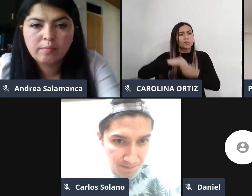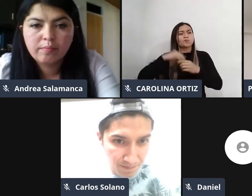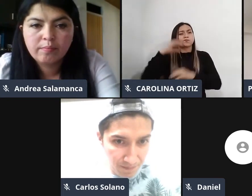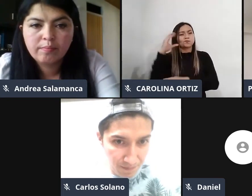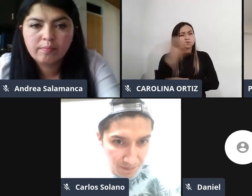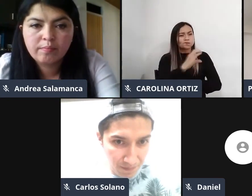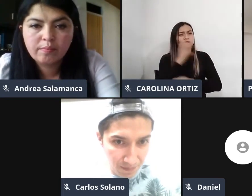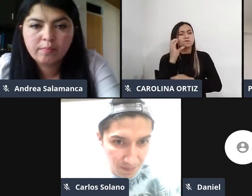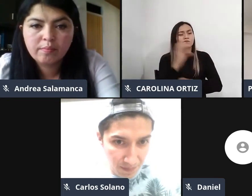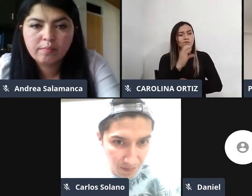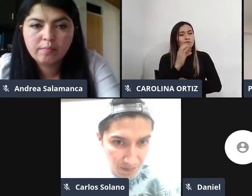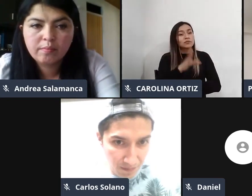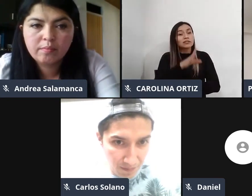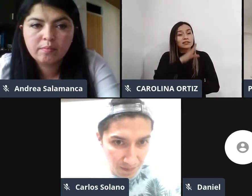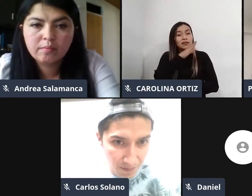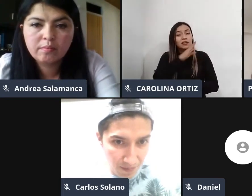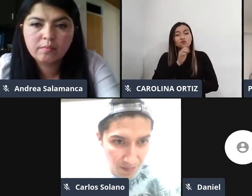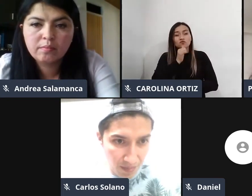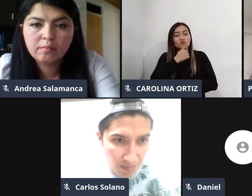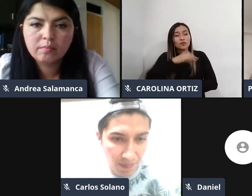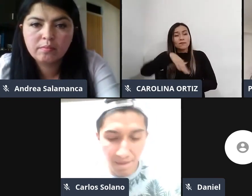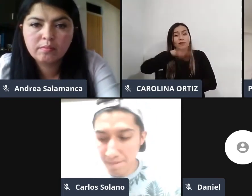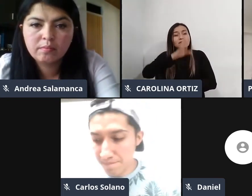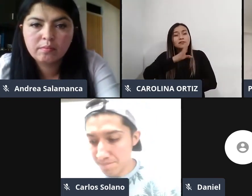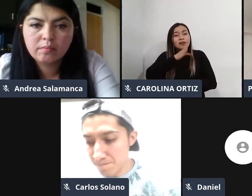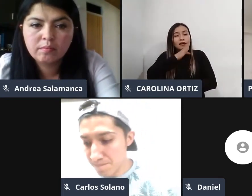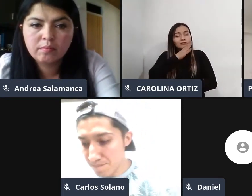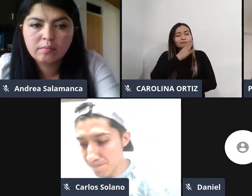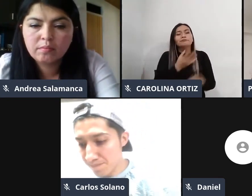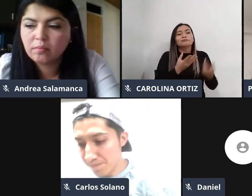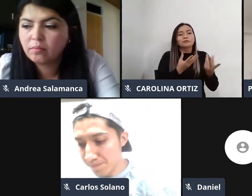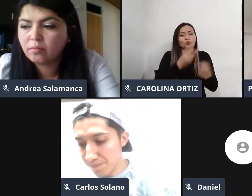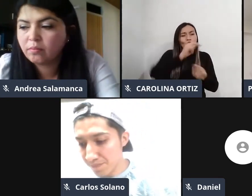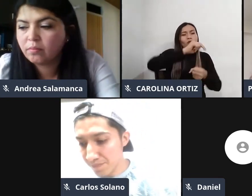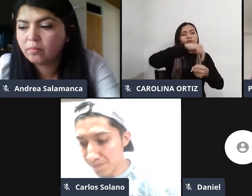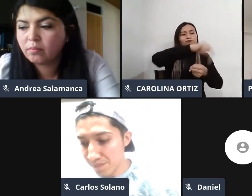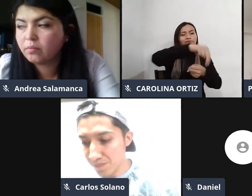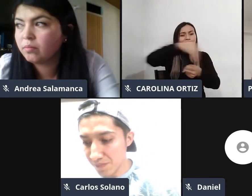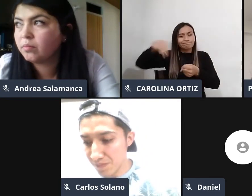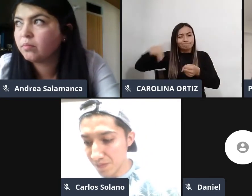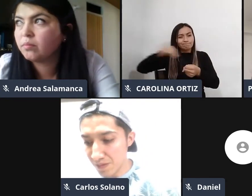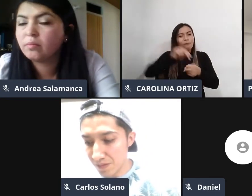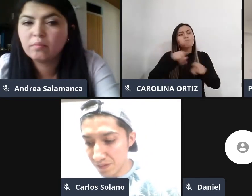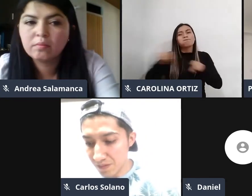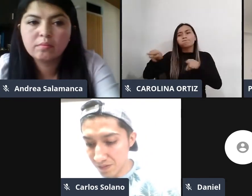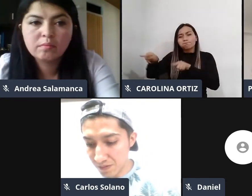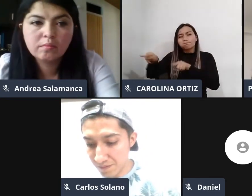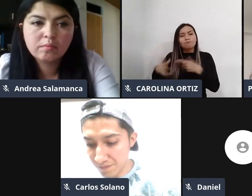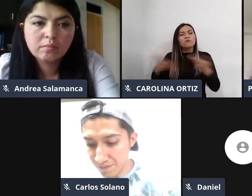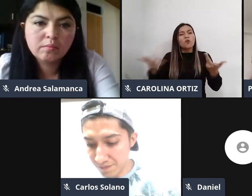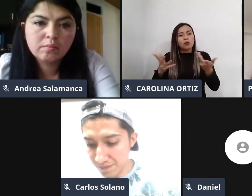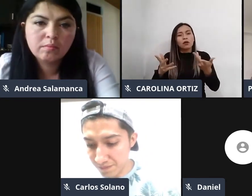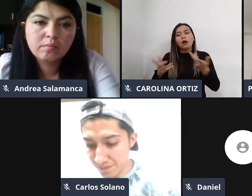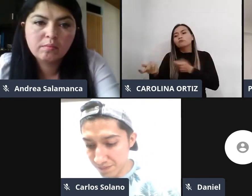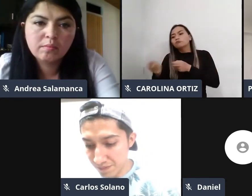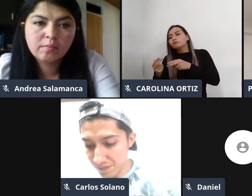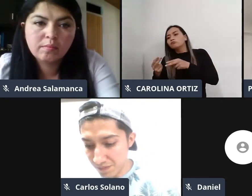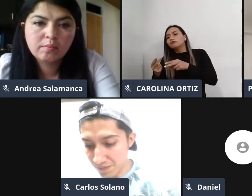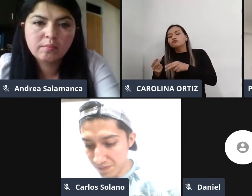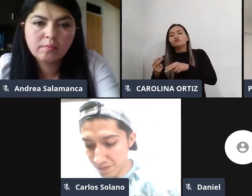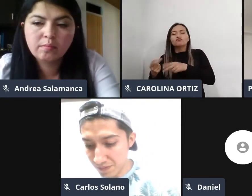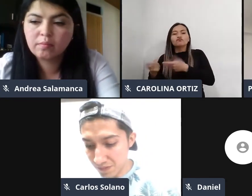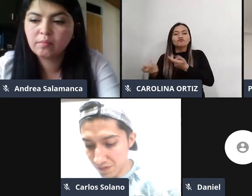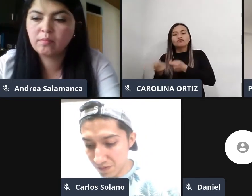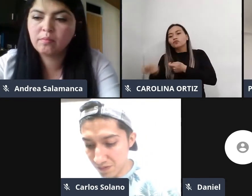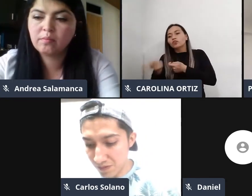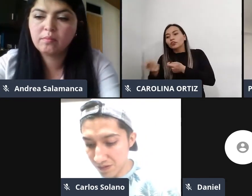hoy justamente son grupos poblacionales que hoy están en la frontera, a quienes hoy se le están